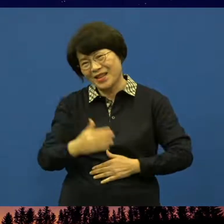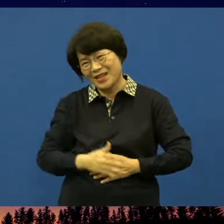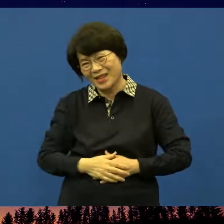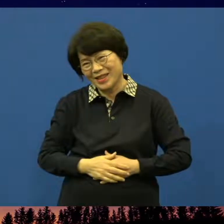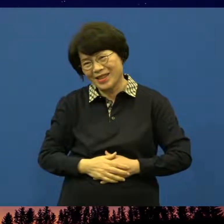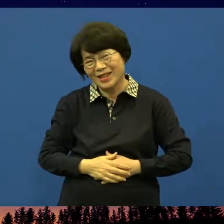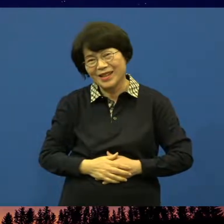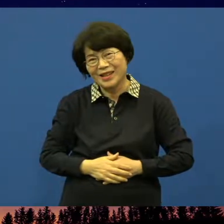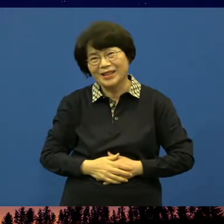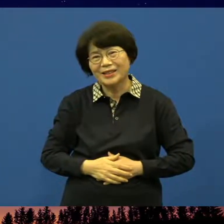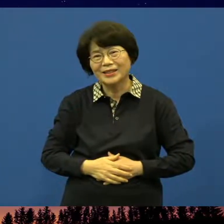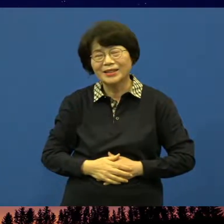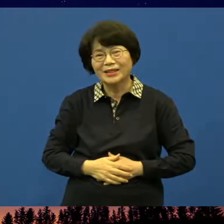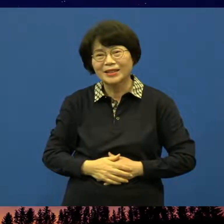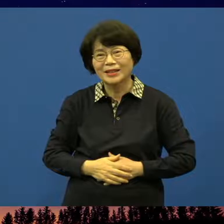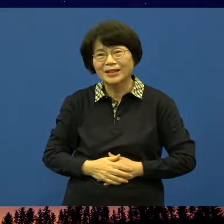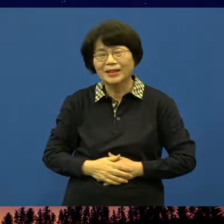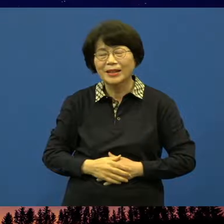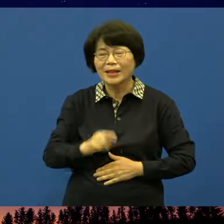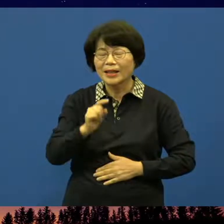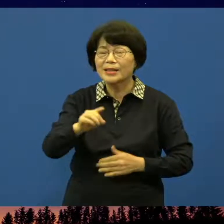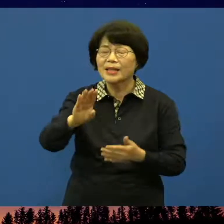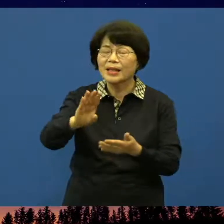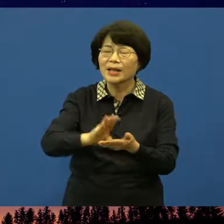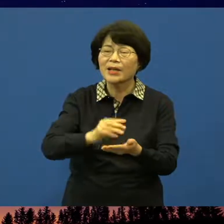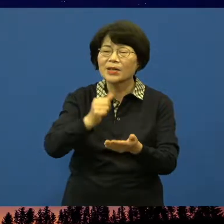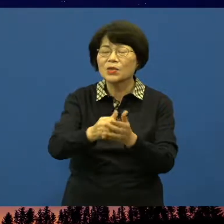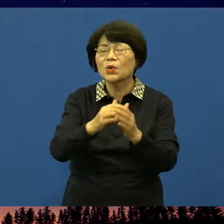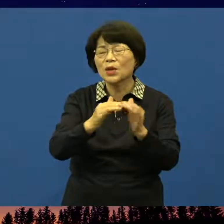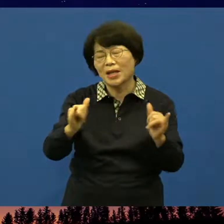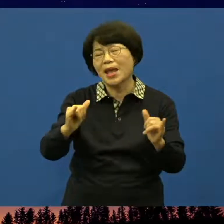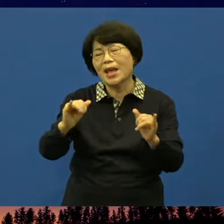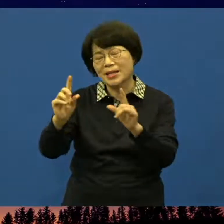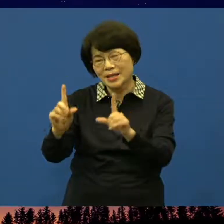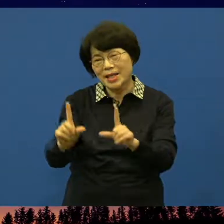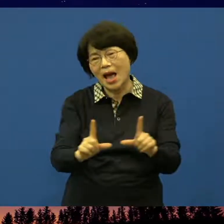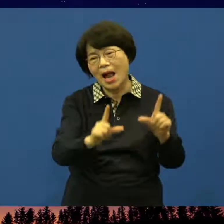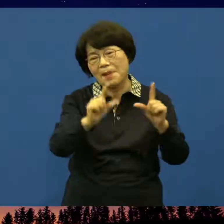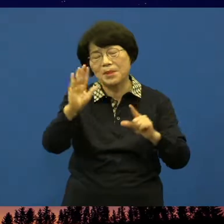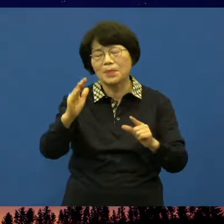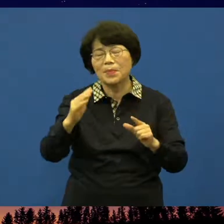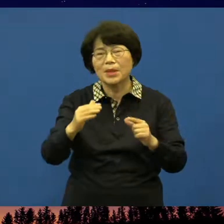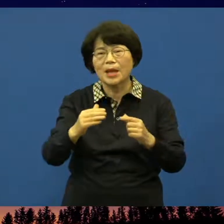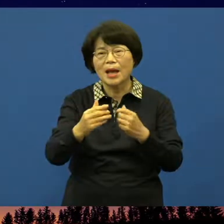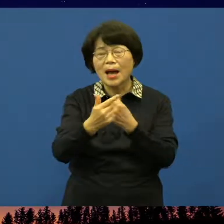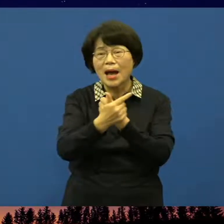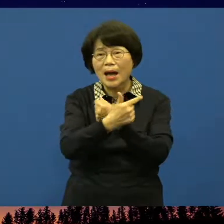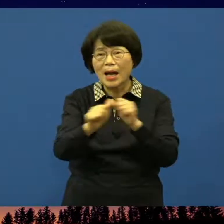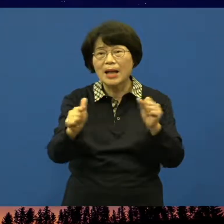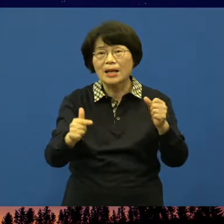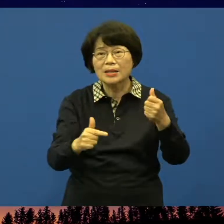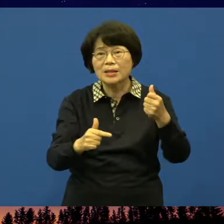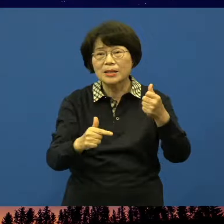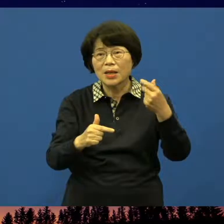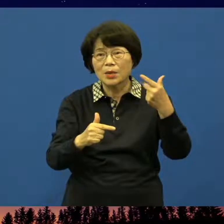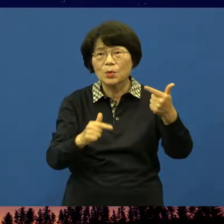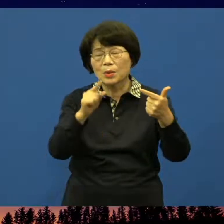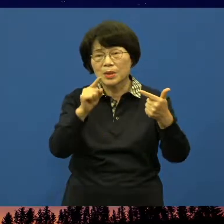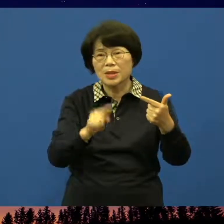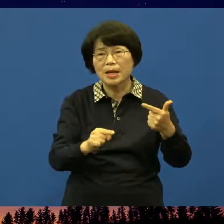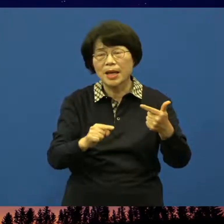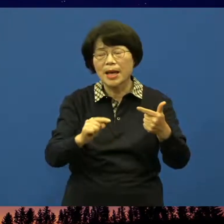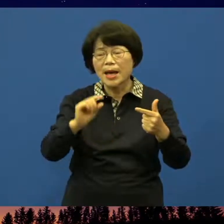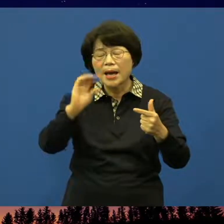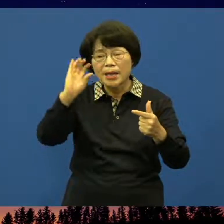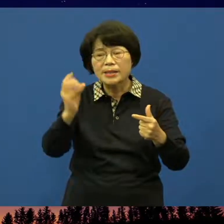여러분, 그것이 그리스도인의 삶. 여러분, 성령의 9가지 열매를 보십시오. 갈라디아서 6장에 나오는 성령의 9가지 열매.